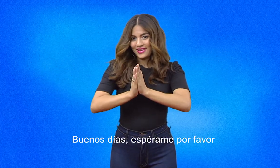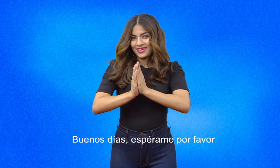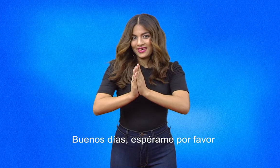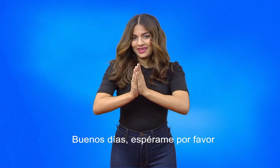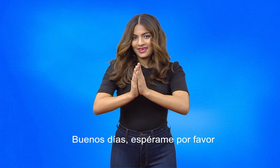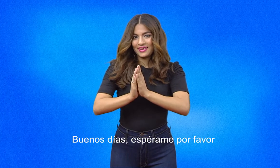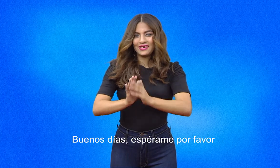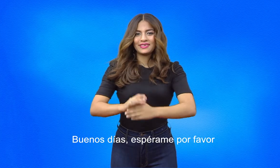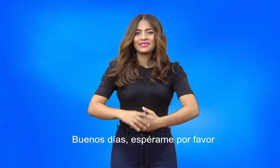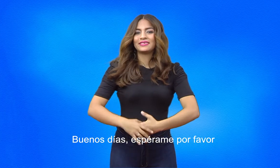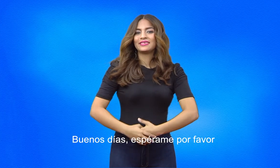Espérame, por favor.